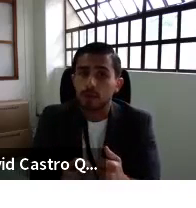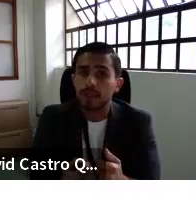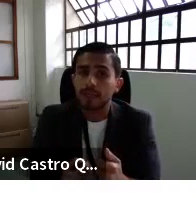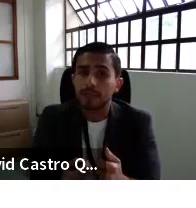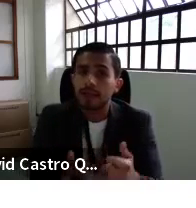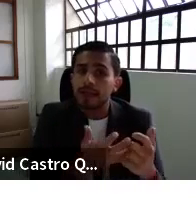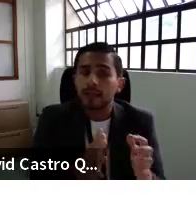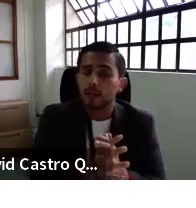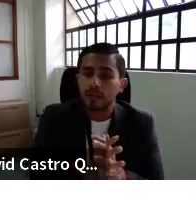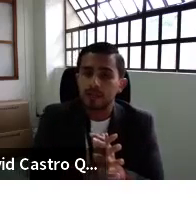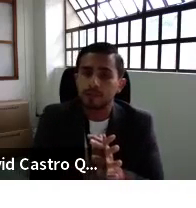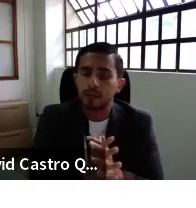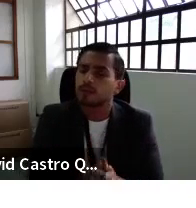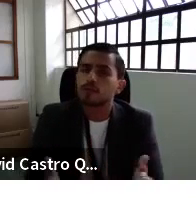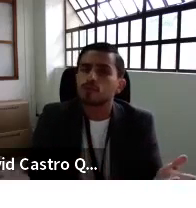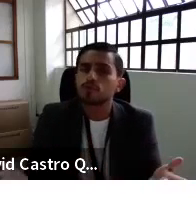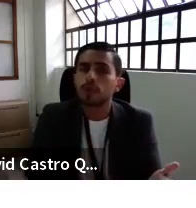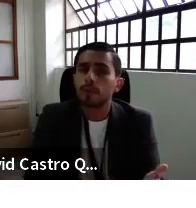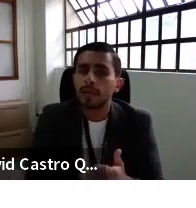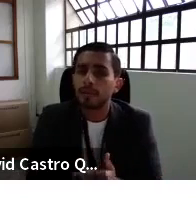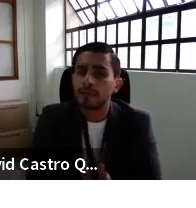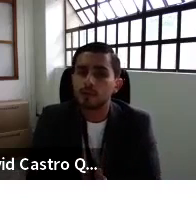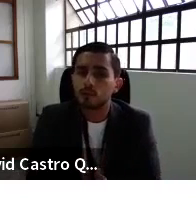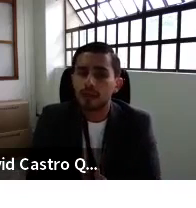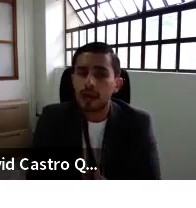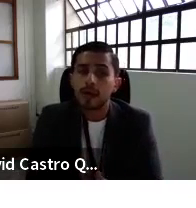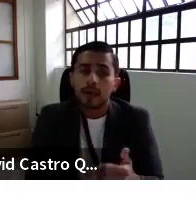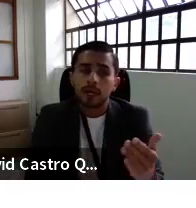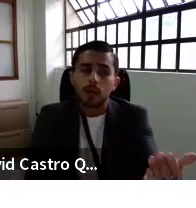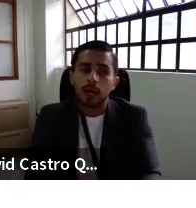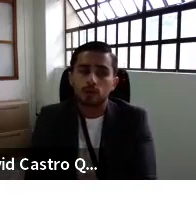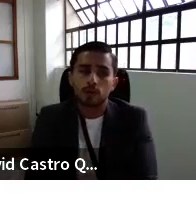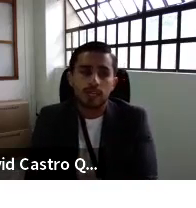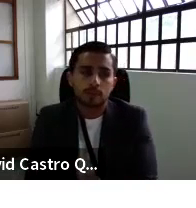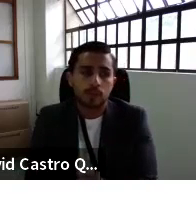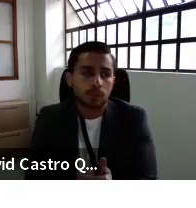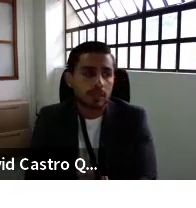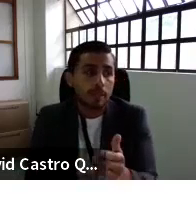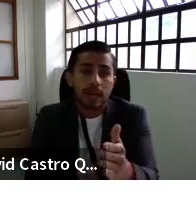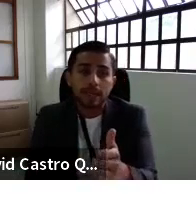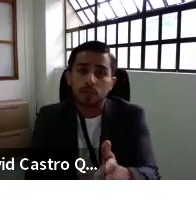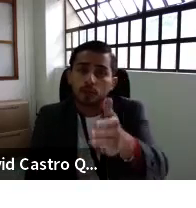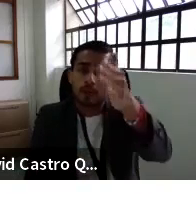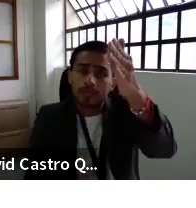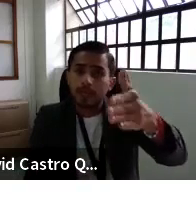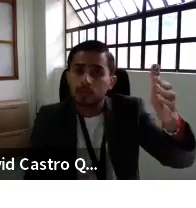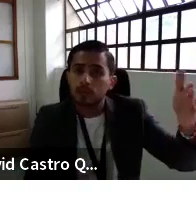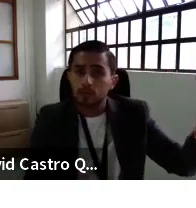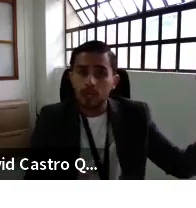permitan entender qué es lo que hace el experto entonces no es un tema meramente instrumental en el cual a nosotros el experto nos dice venga es que yo tengo que hacer esto y esto y